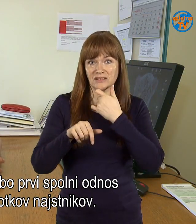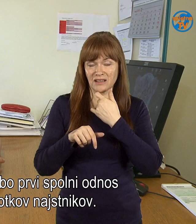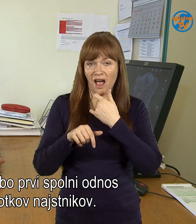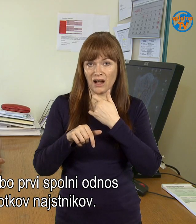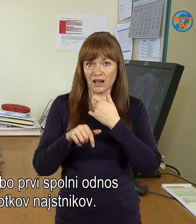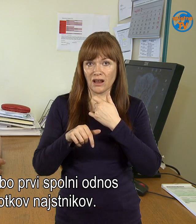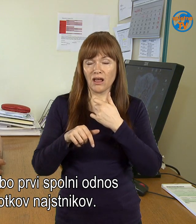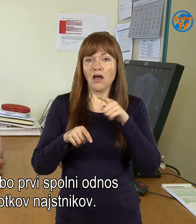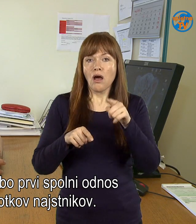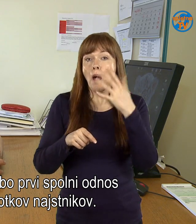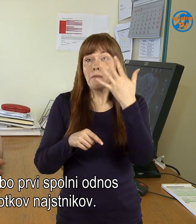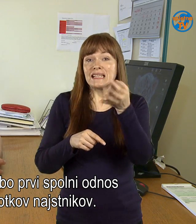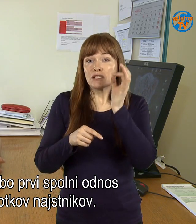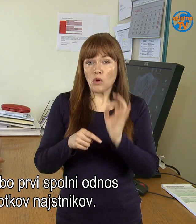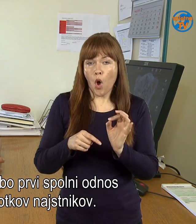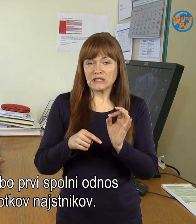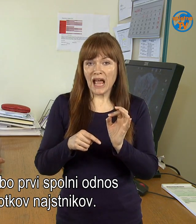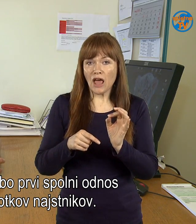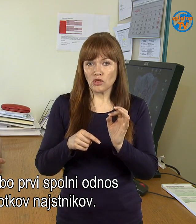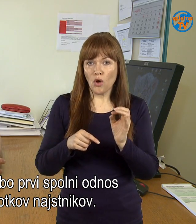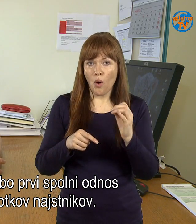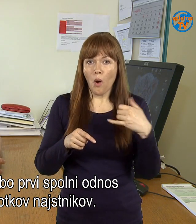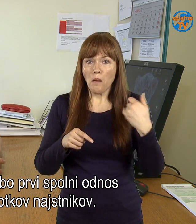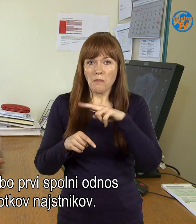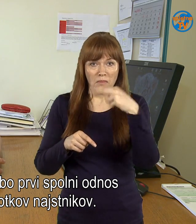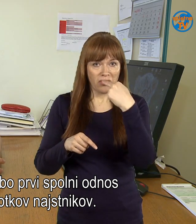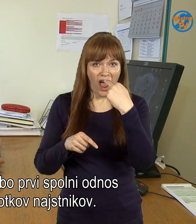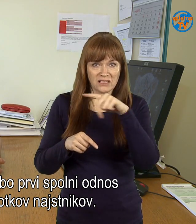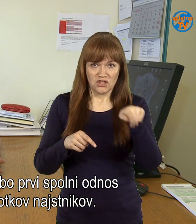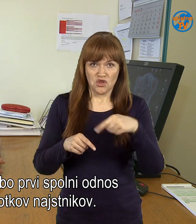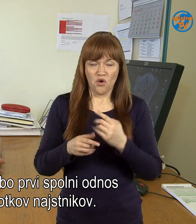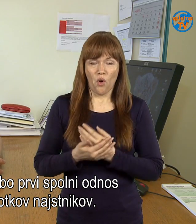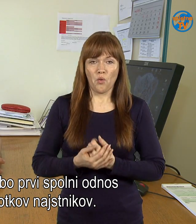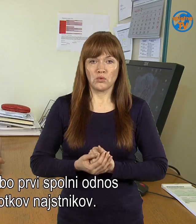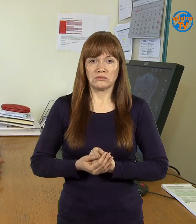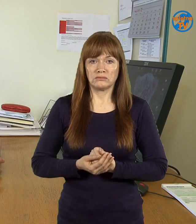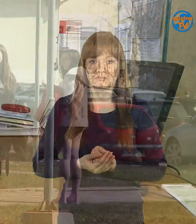spolni odnos približno 50% najstnikov.